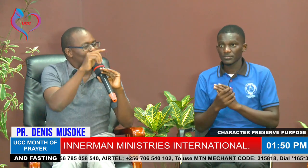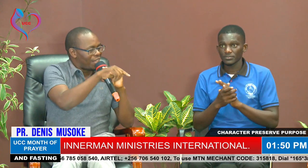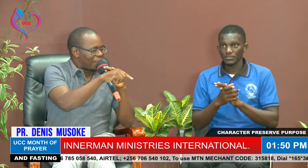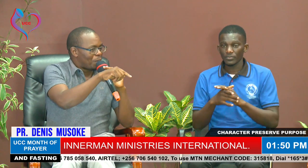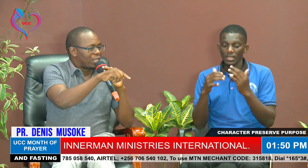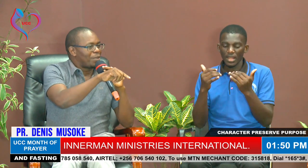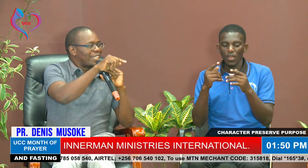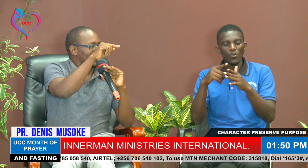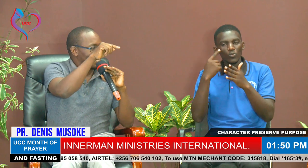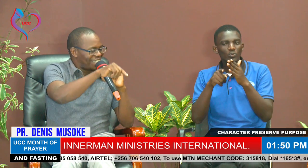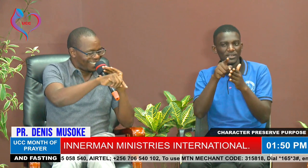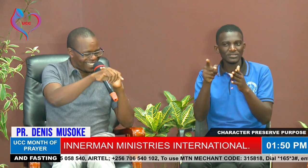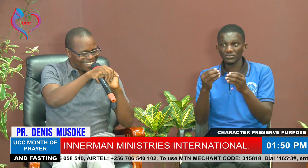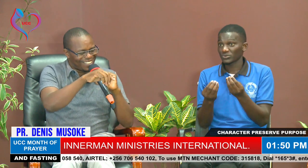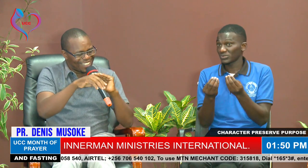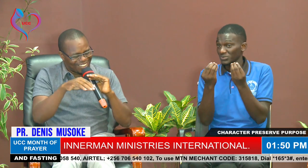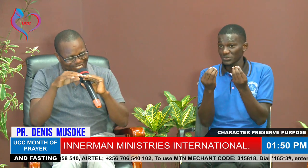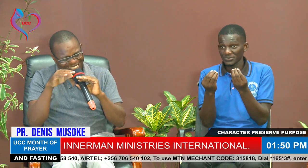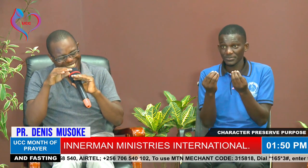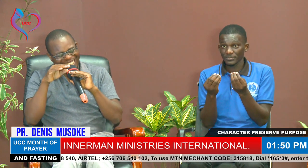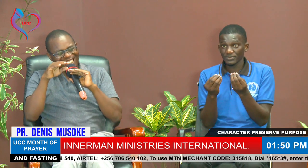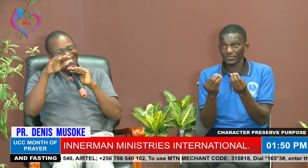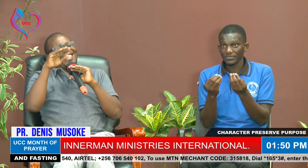Chokola. Bochima tachinalete. Kaluga batonsesa.